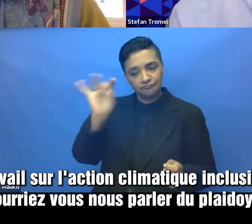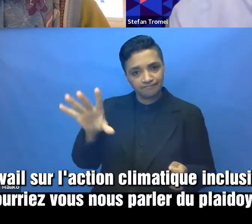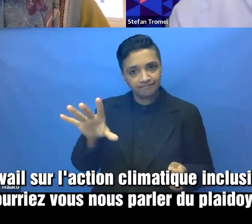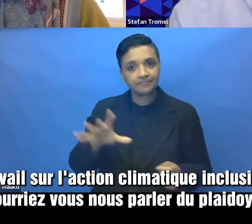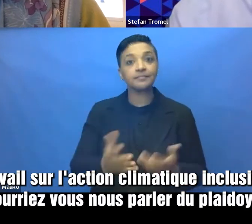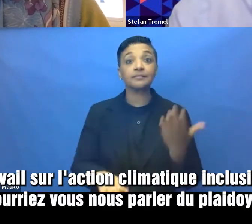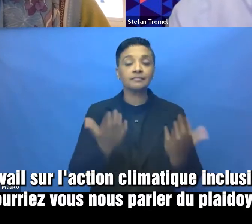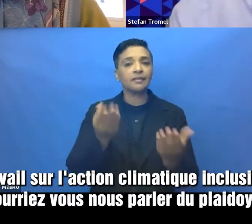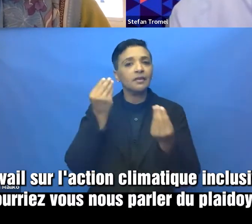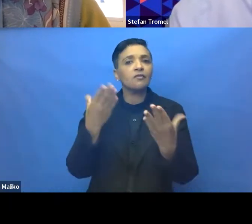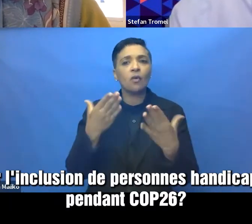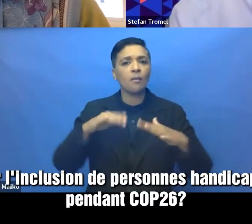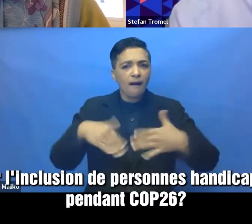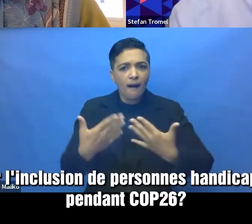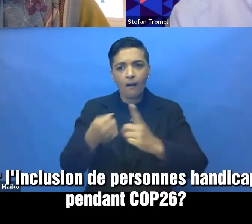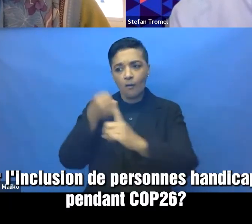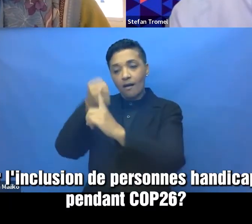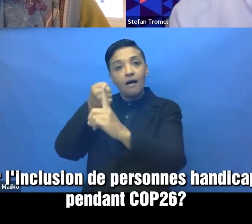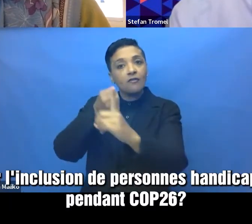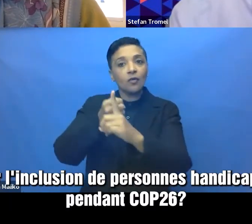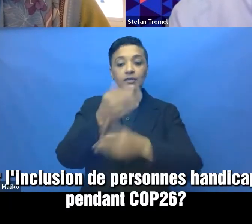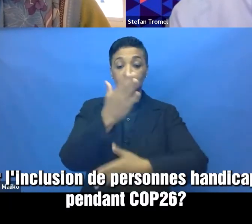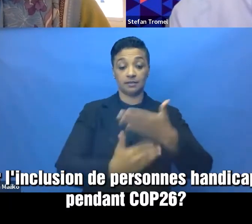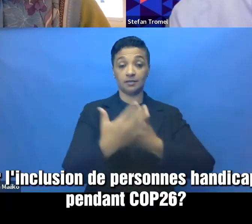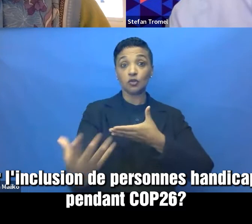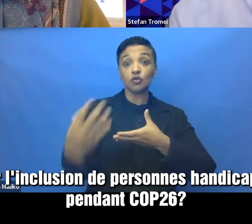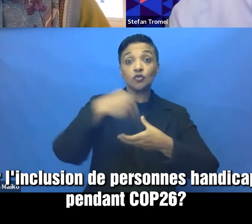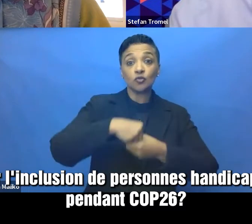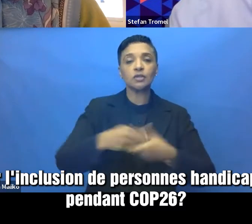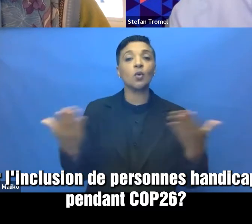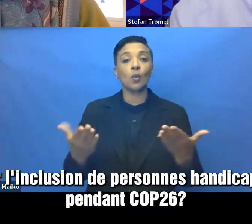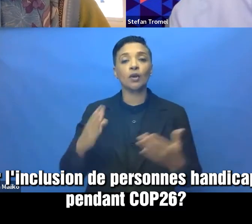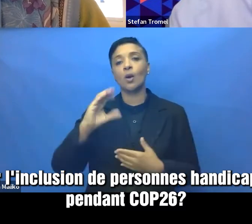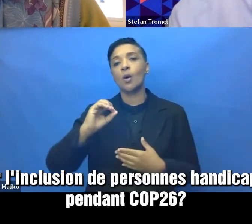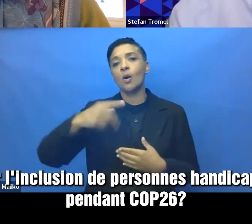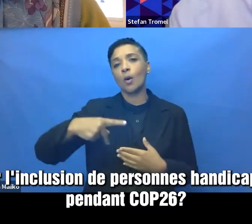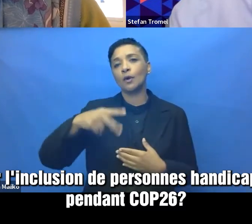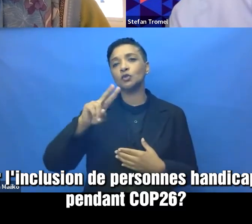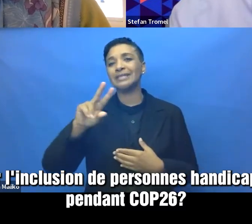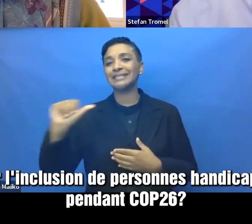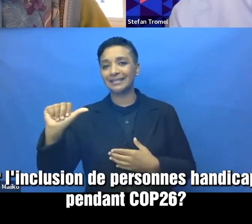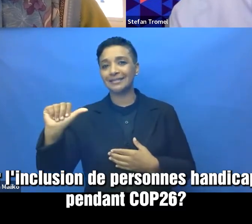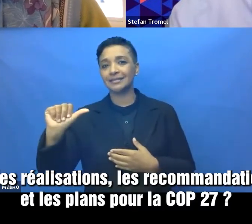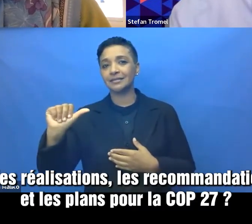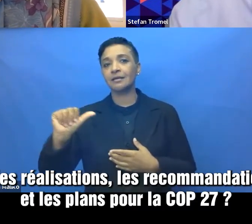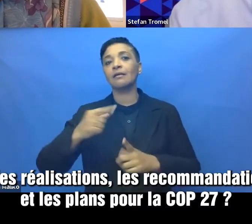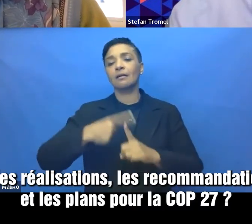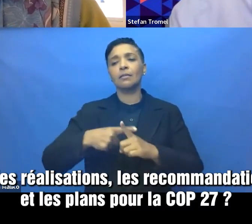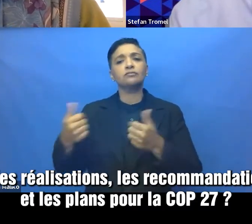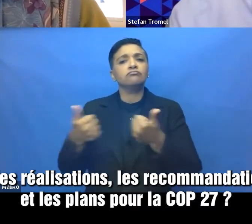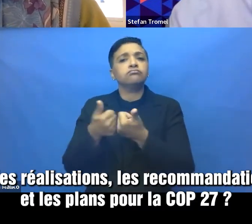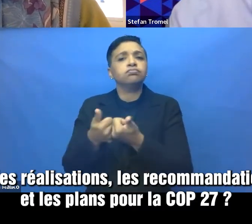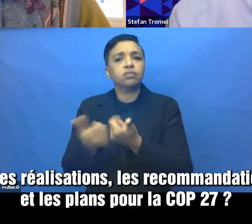tant que co-président du groupe de travail sur l'action climatique inclusive, pourriez-vous nous parler du plaidoyer pour l'inclusion des